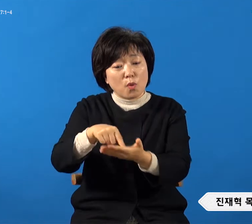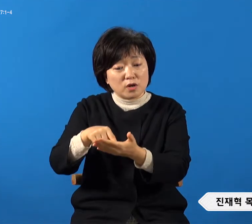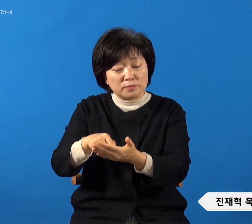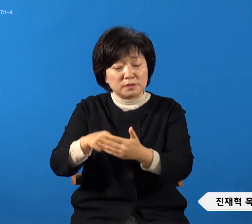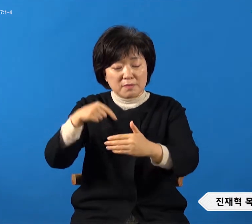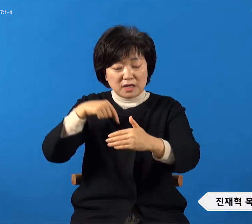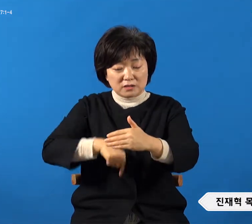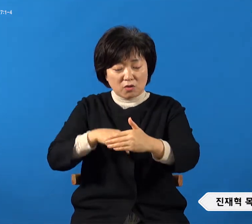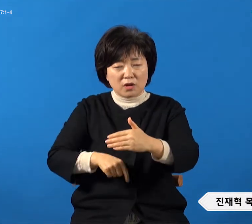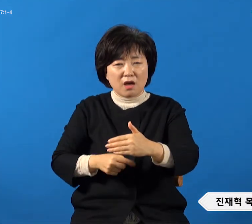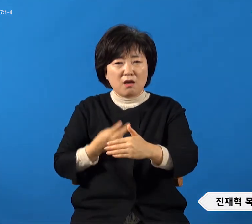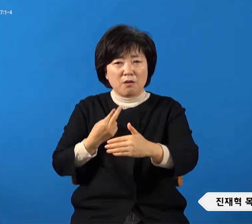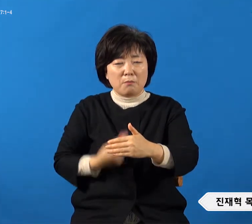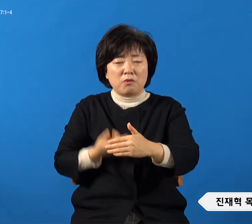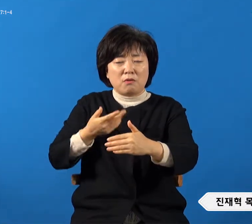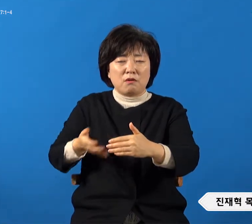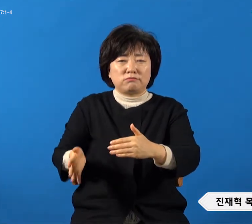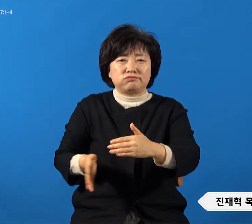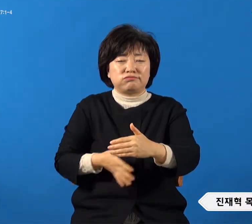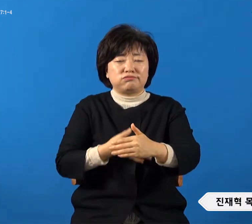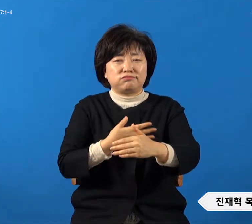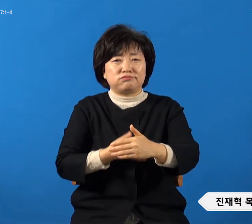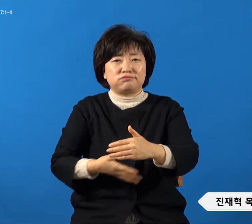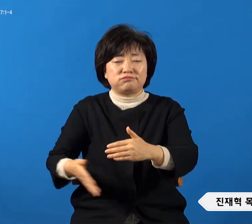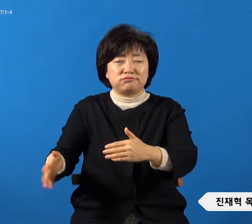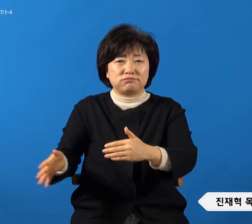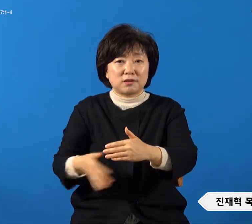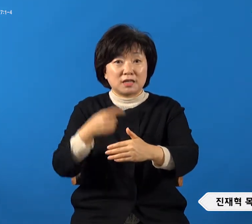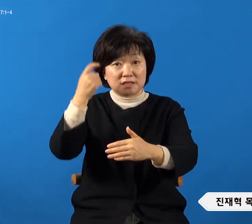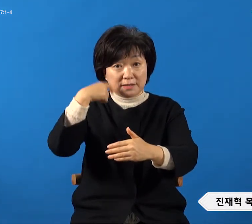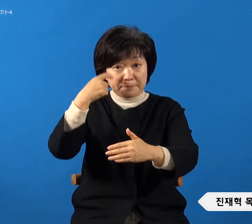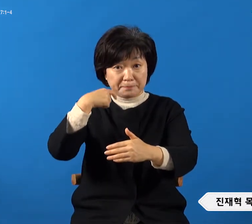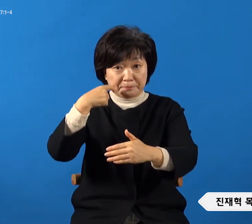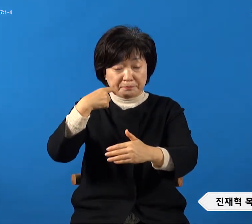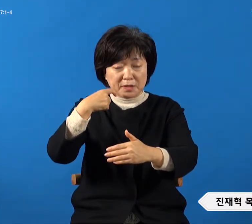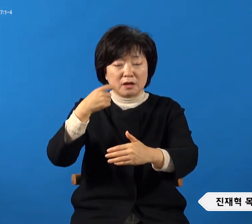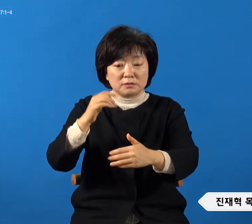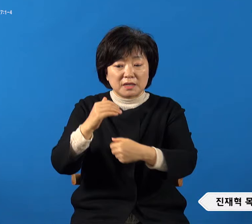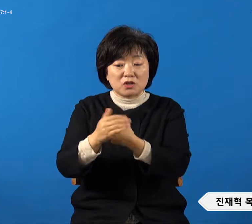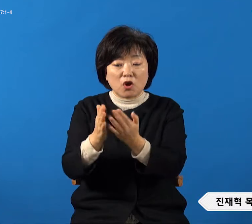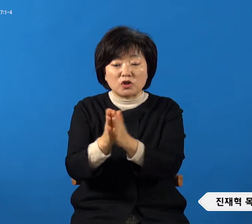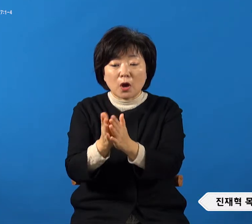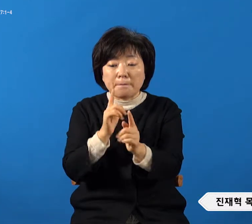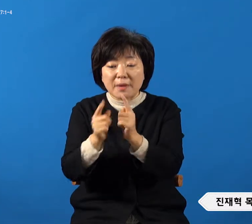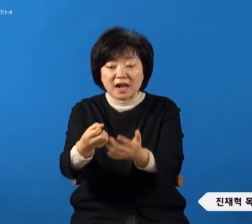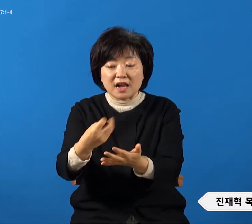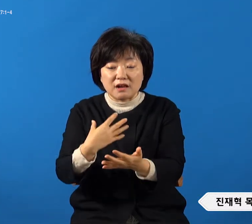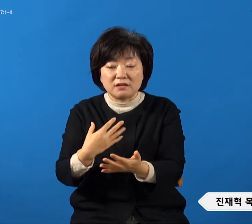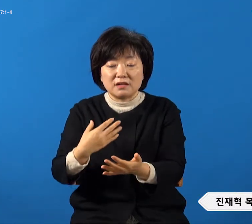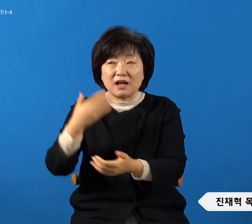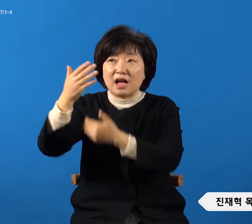우리의 내적인 공허함을 가져다 줍니다. 그러나 오늘 성경은 우리에게 말씀합니다.